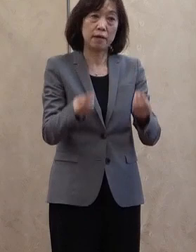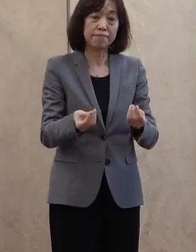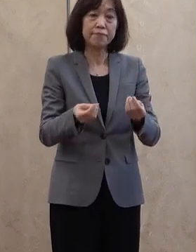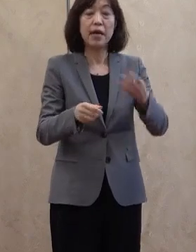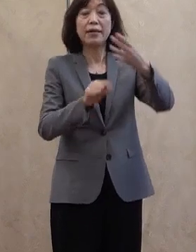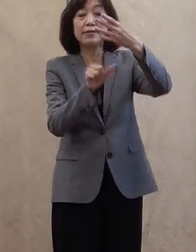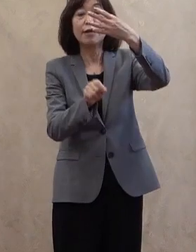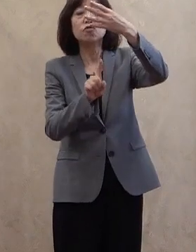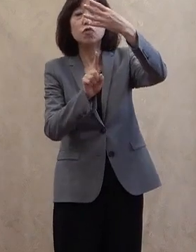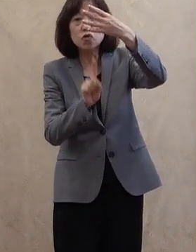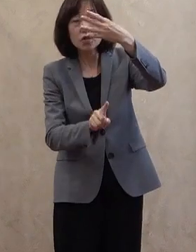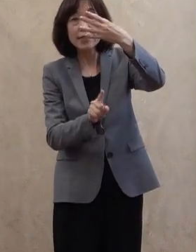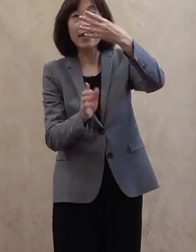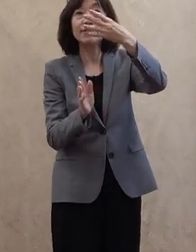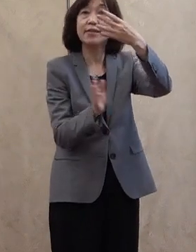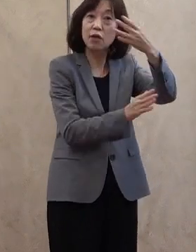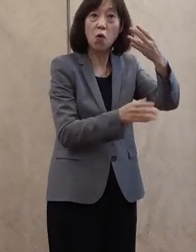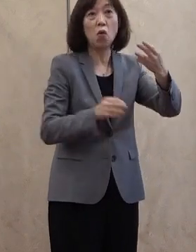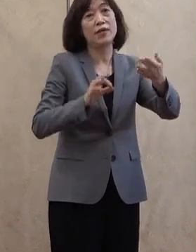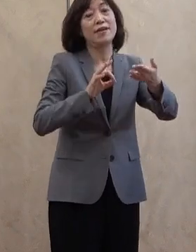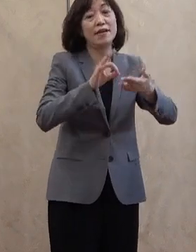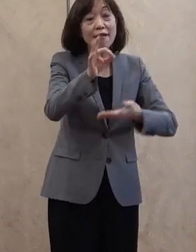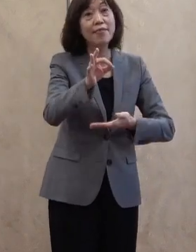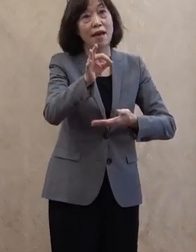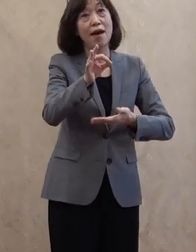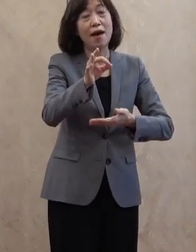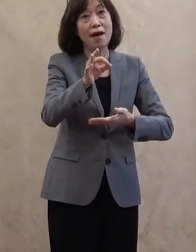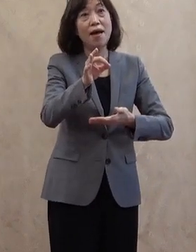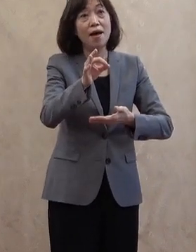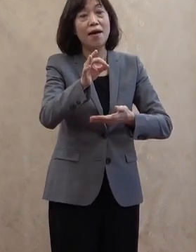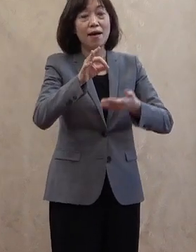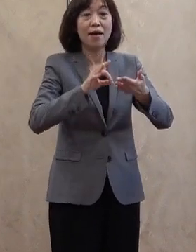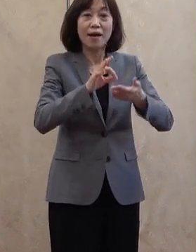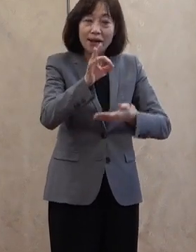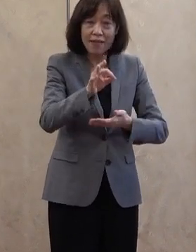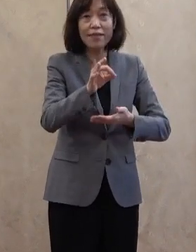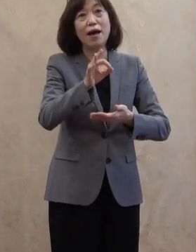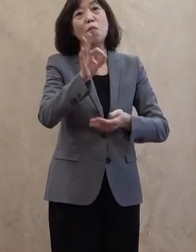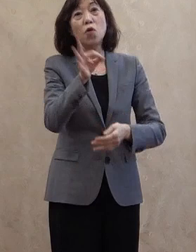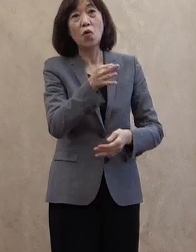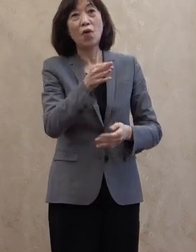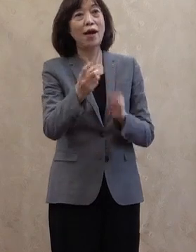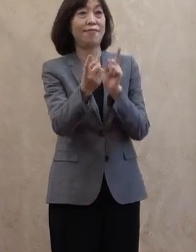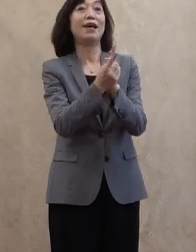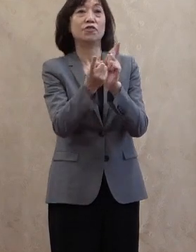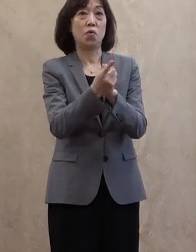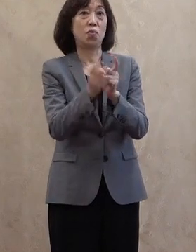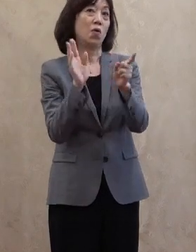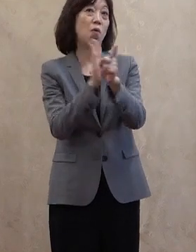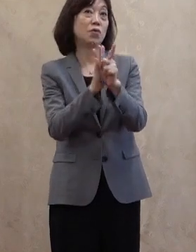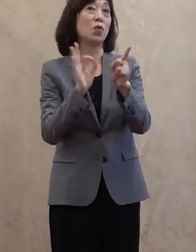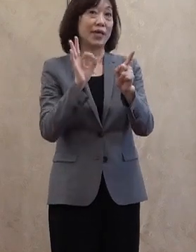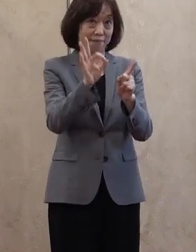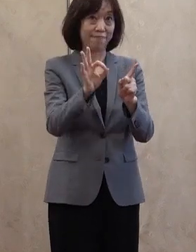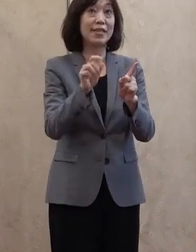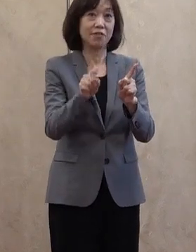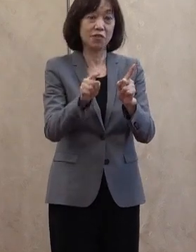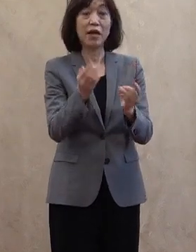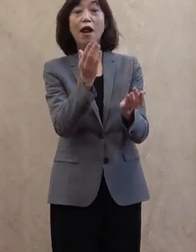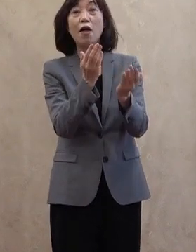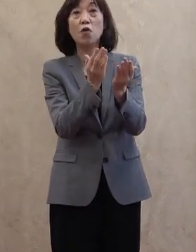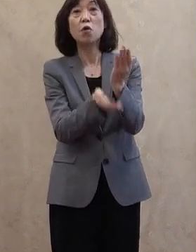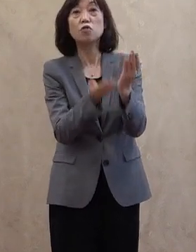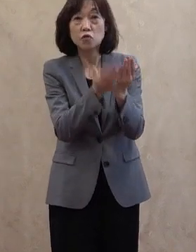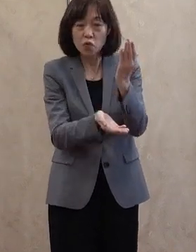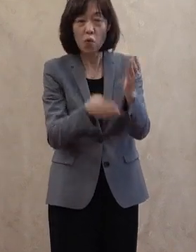月1日以降に購入した備品を対象とさせていきます、いただきます。これについての領収書の保存をよ